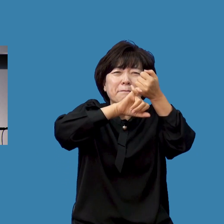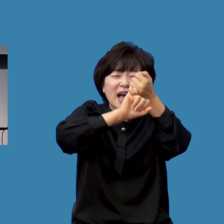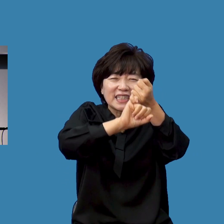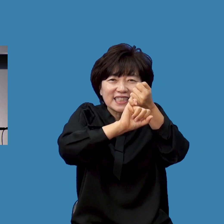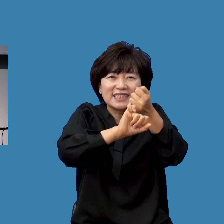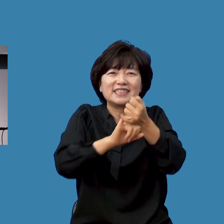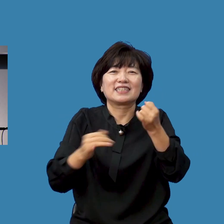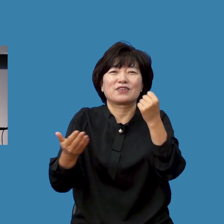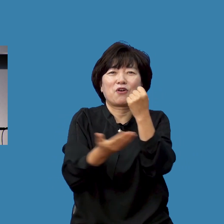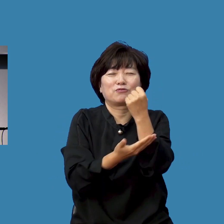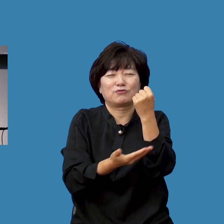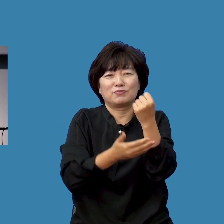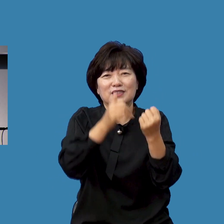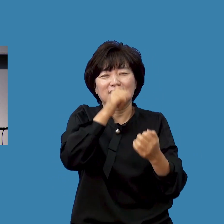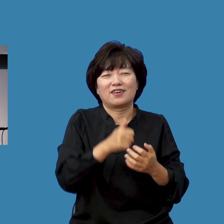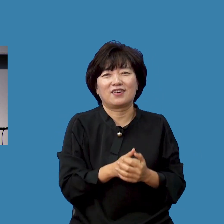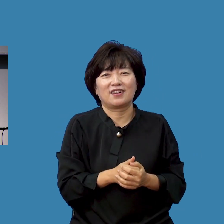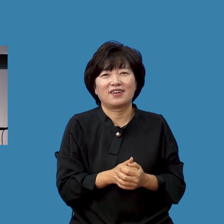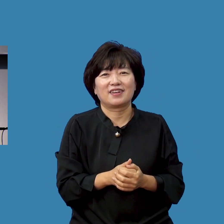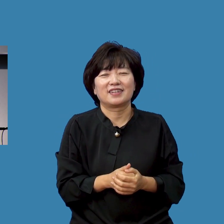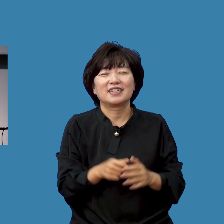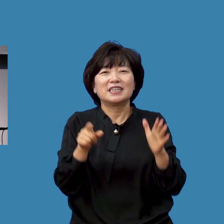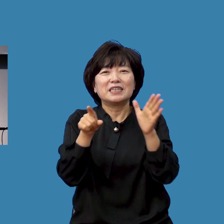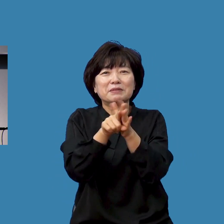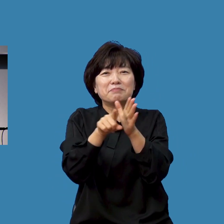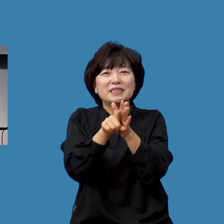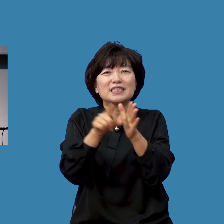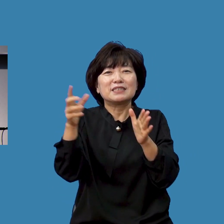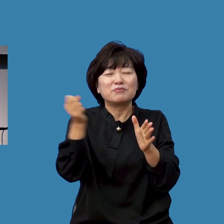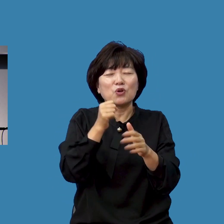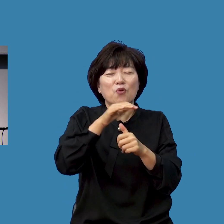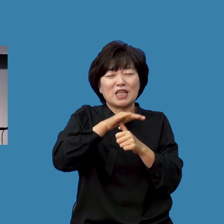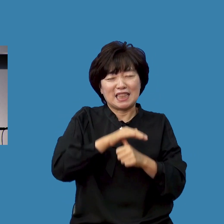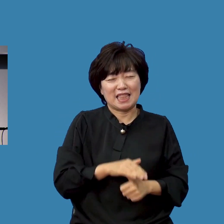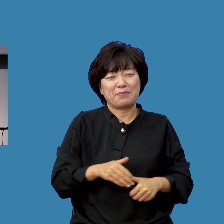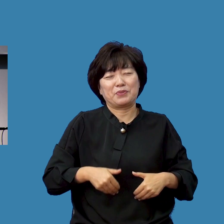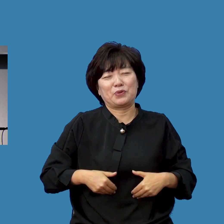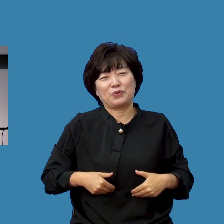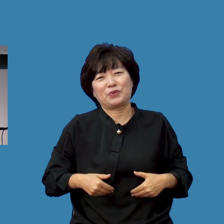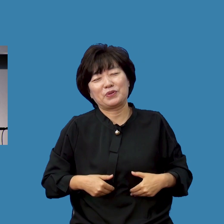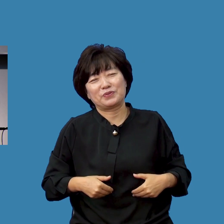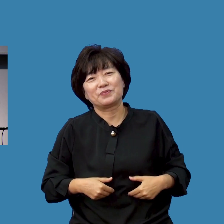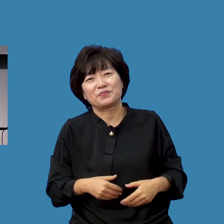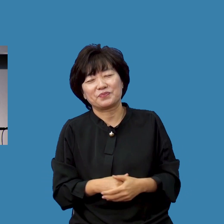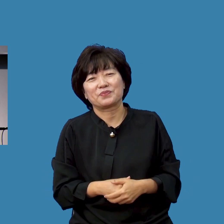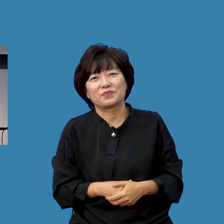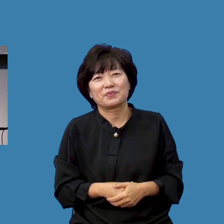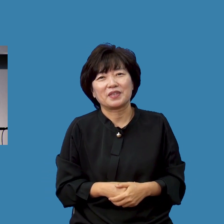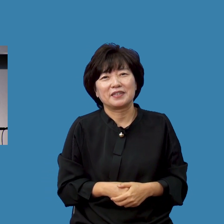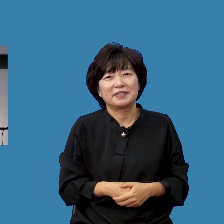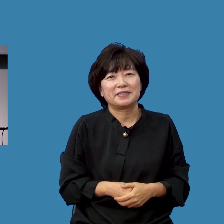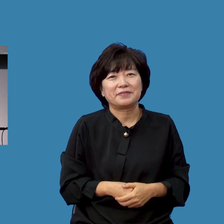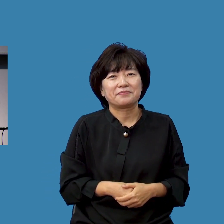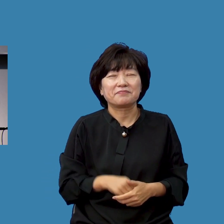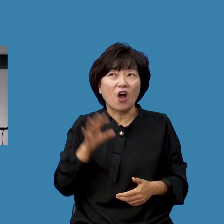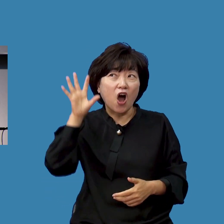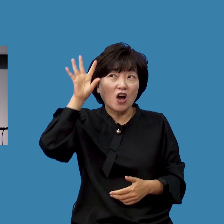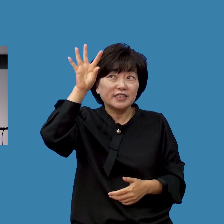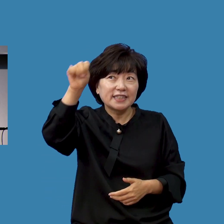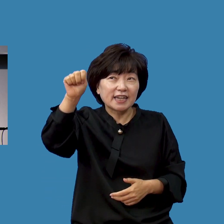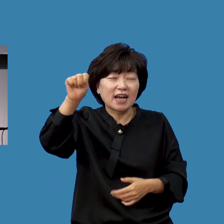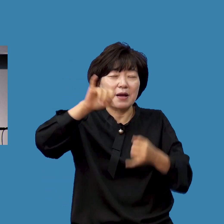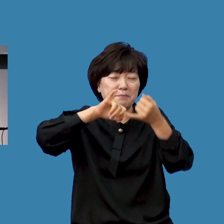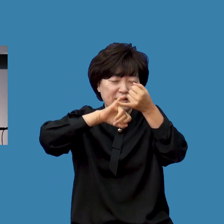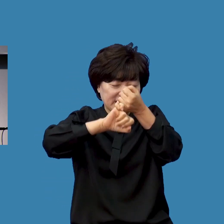심었으면 반드시 거둔다는 거야. 그래서 믿음을 가지고 인내하라는 거예요. 믿음을 가지고 인내하면 언젠가는